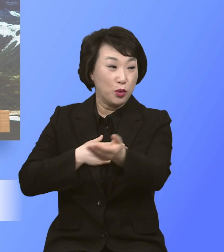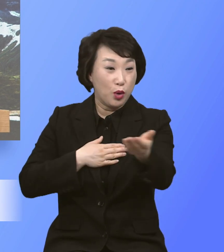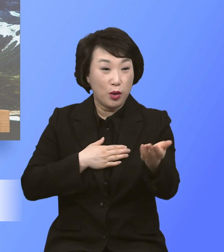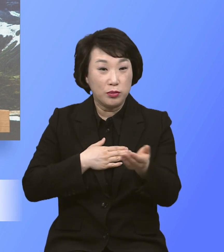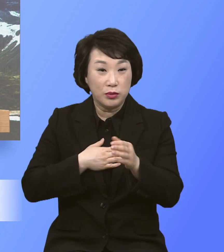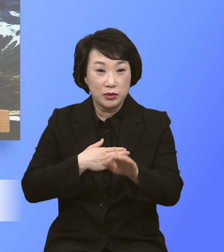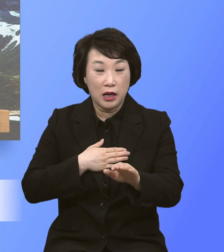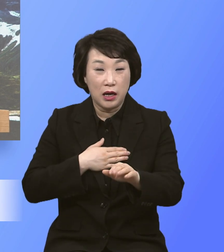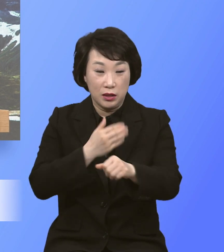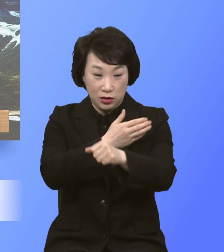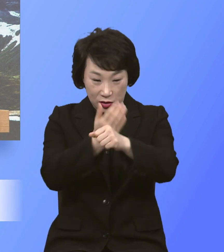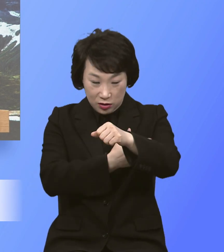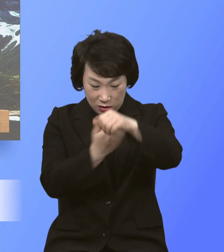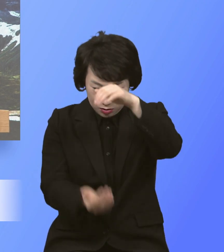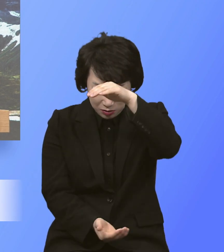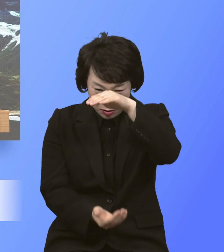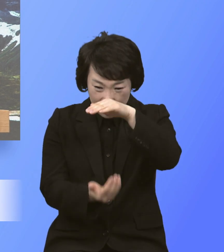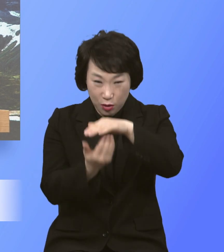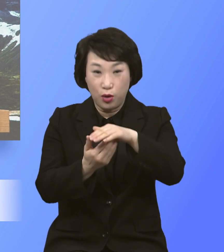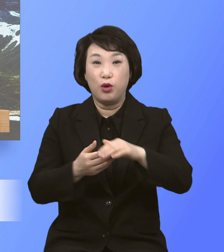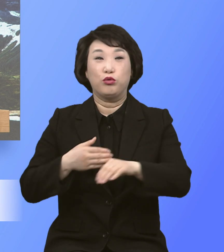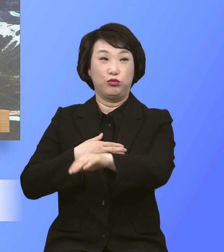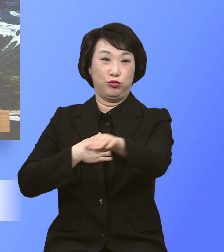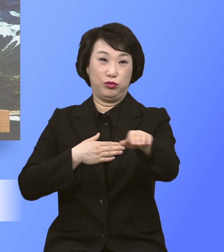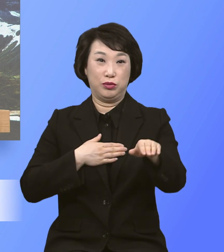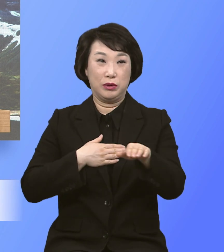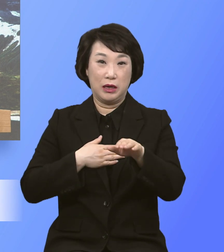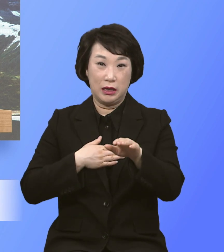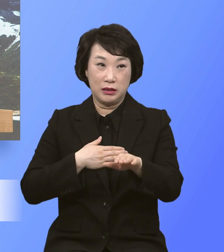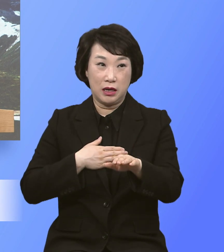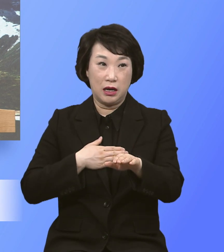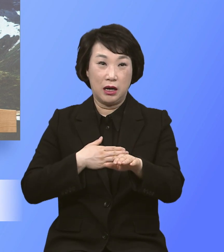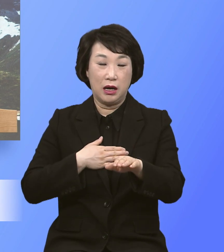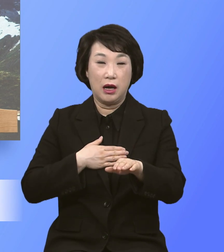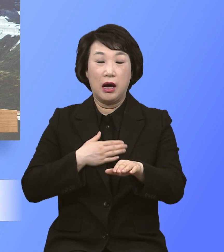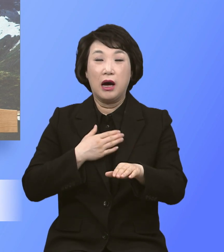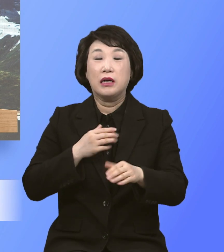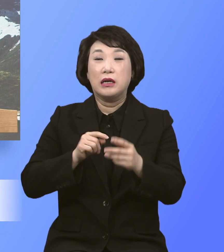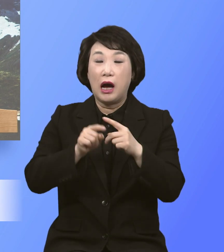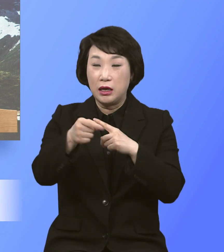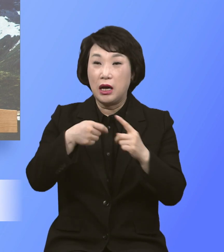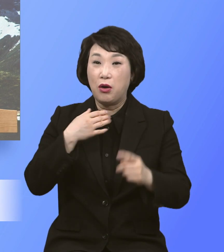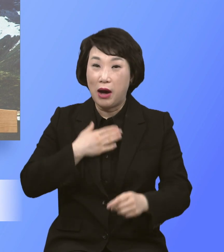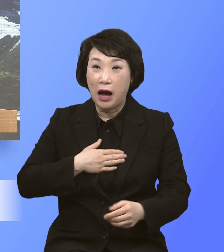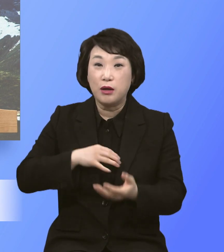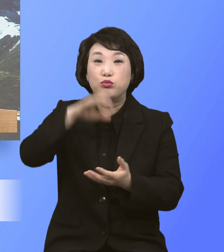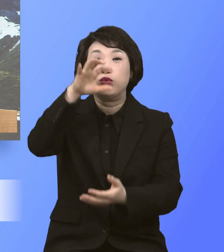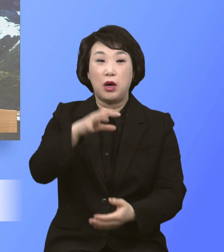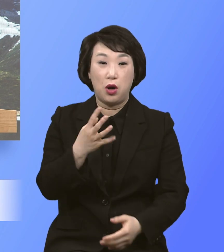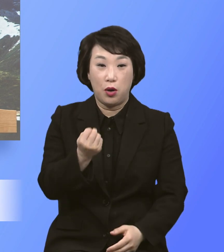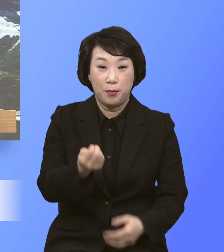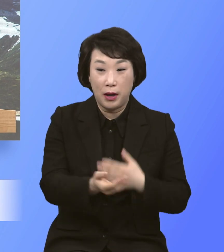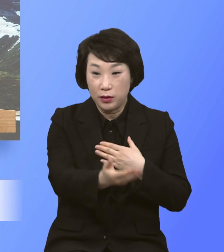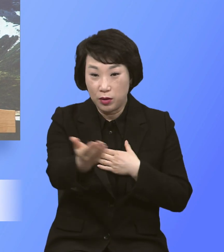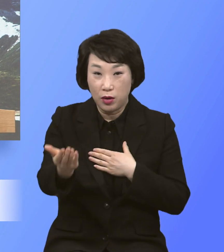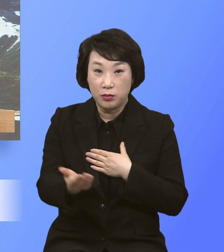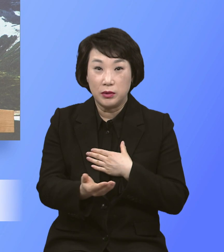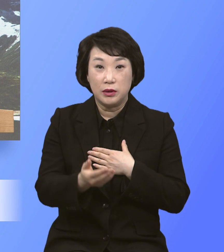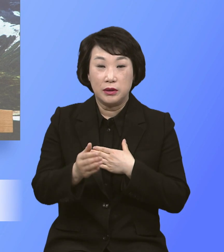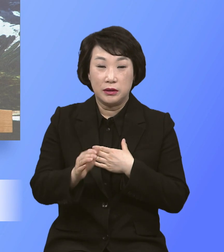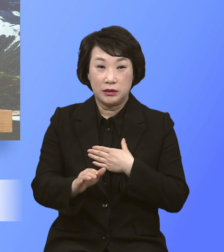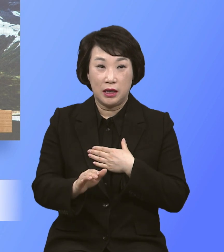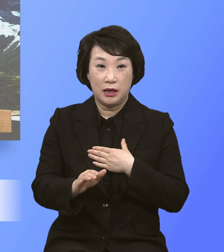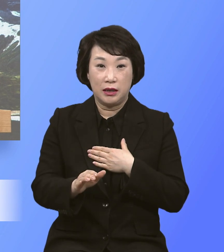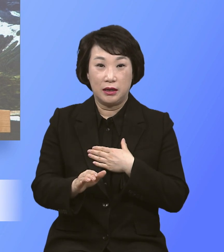얼마나 전능하신가를 우리가 어느 정도 이해하고 있느냐 하는 것은 여러분이